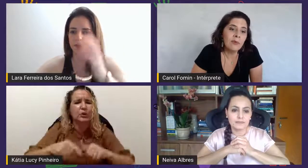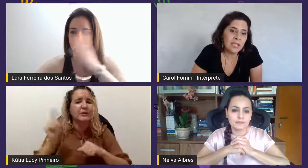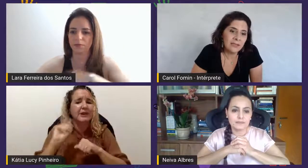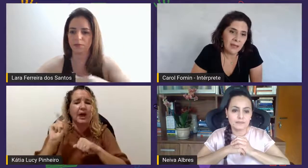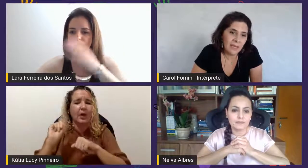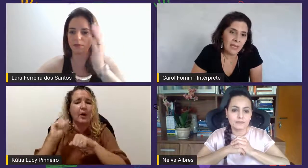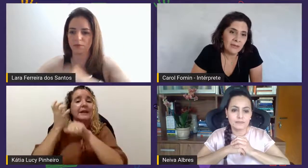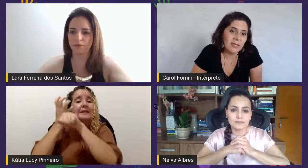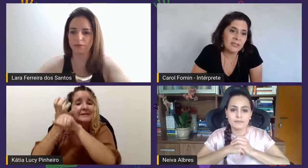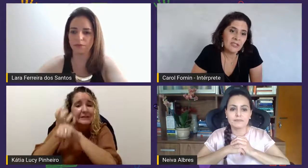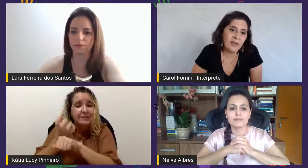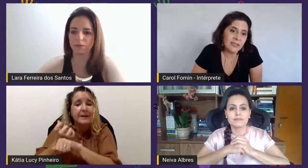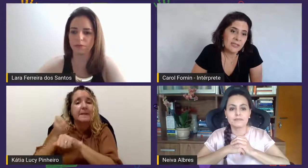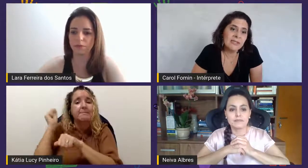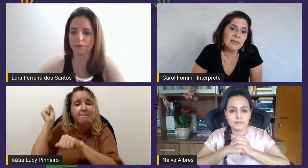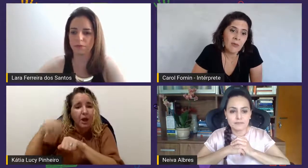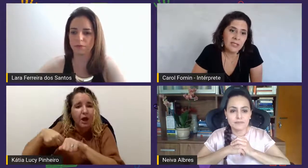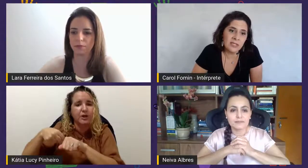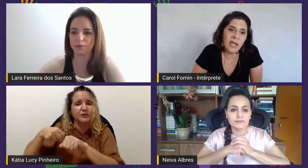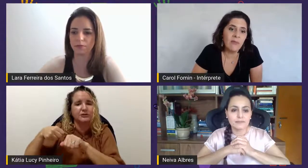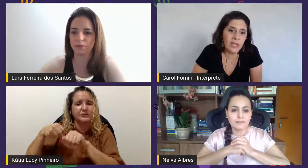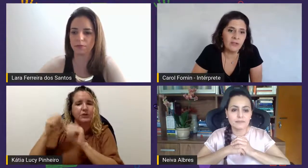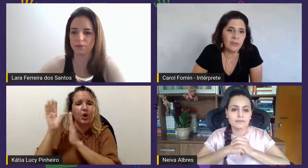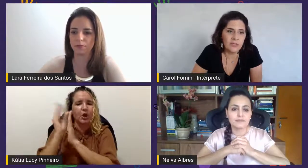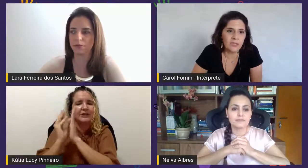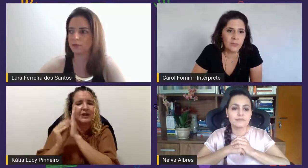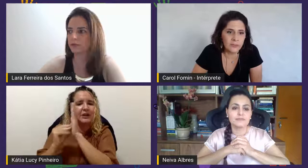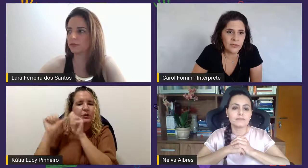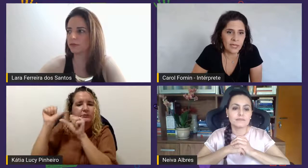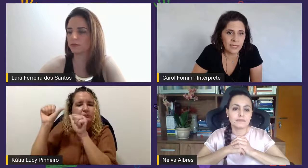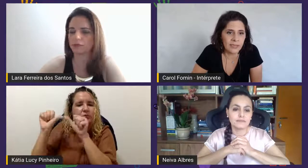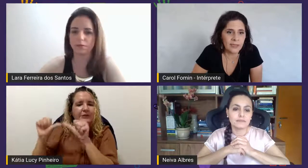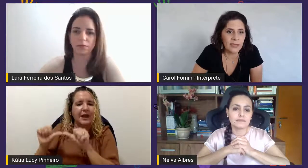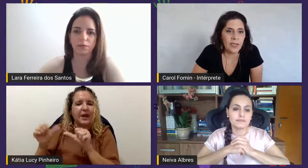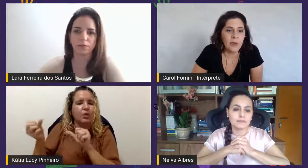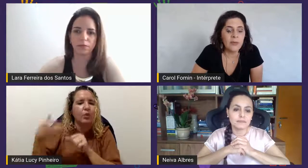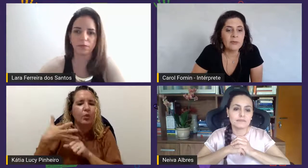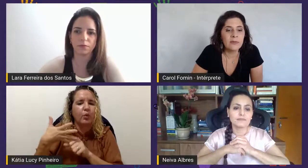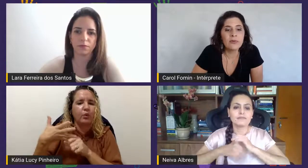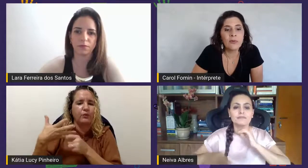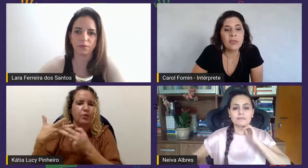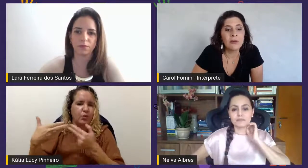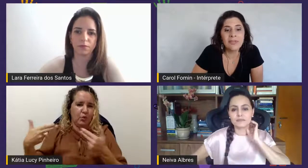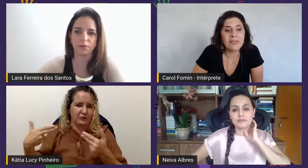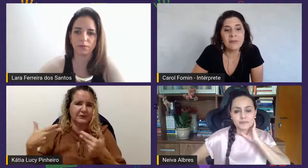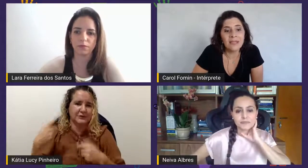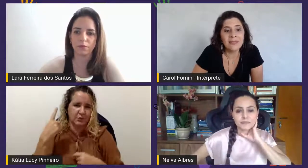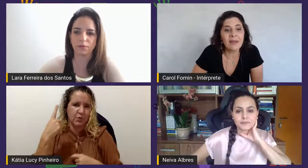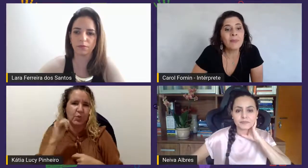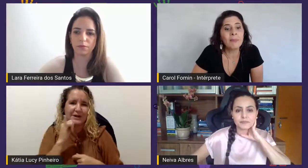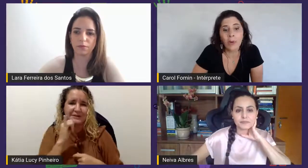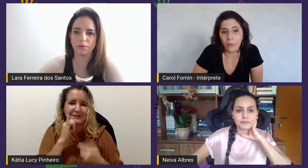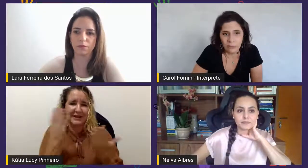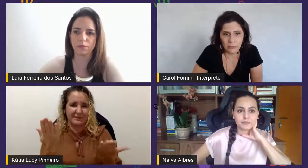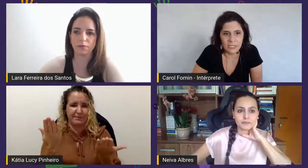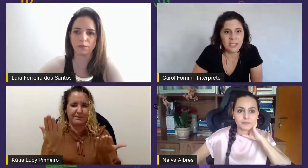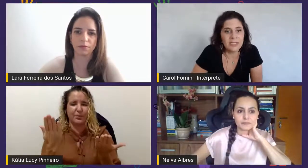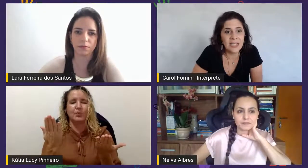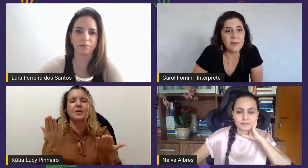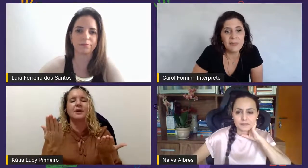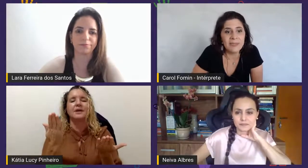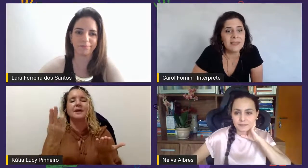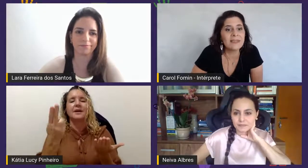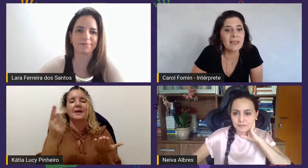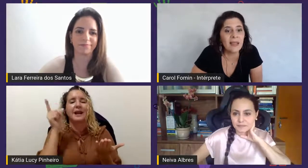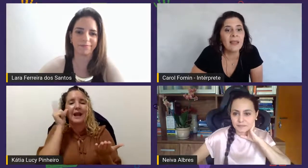nesse multiletramento dessas diversas linguagens realmente desses profissionais. Eu penso que os currículos, eles nunca estarão prontos, a